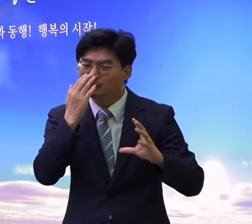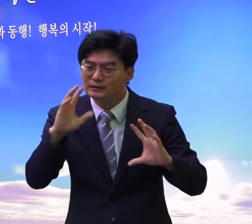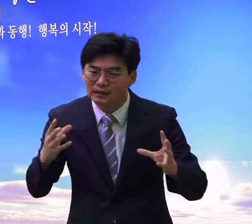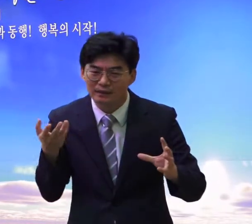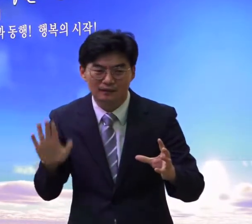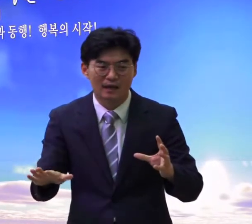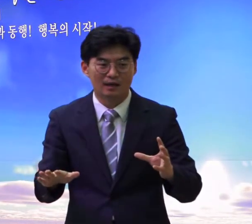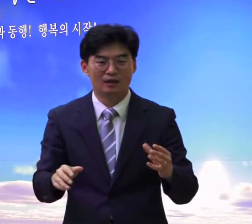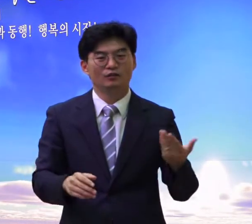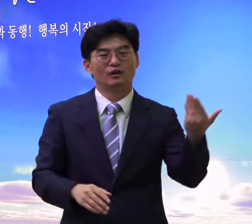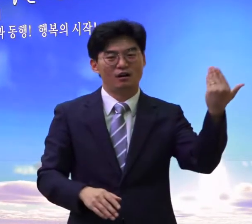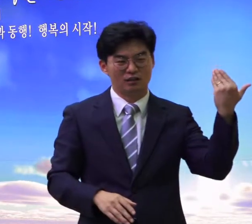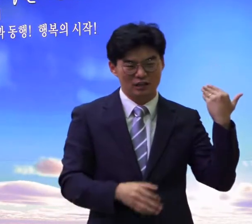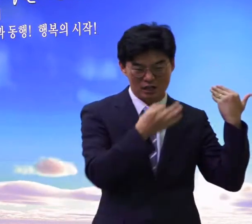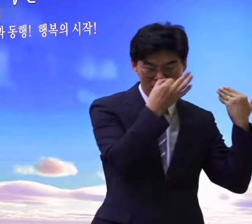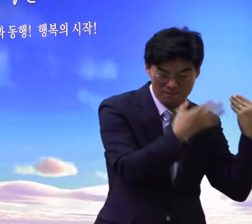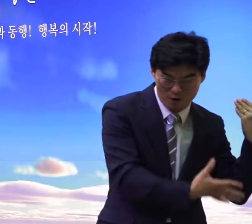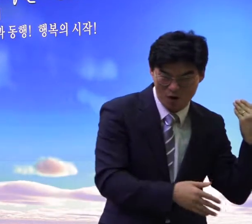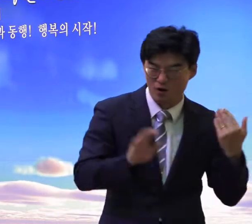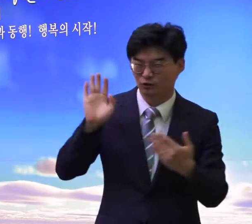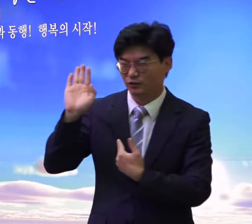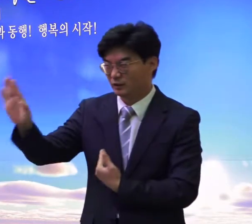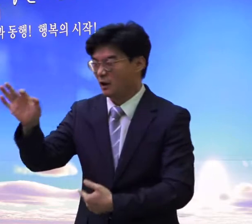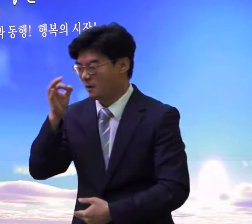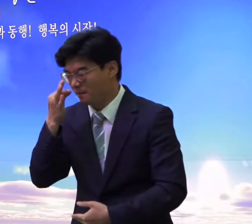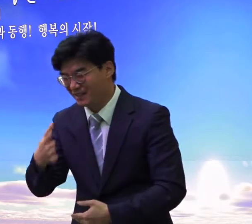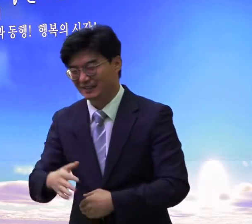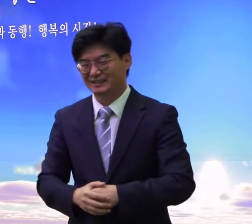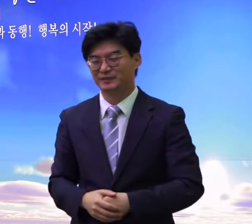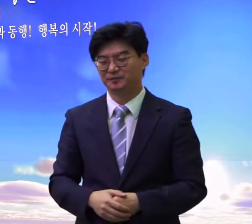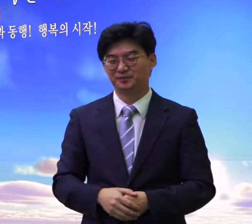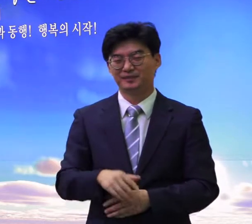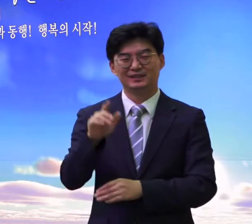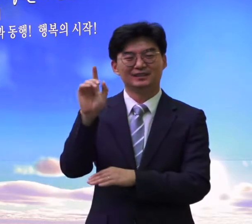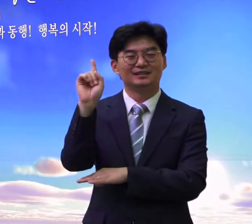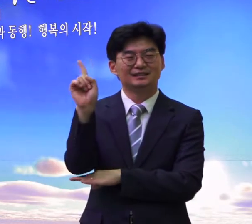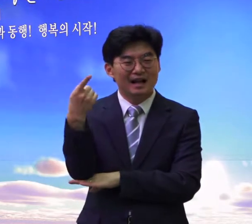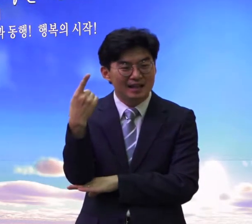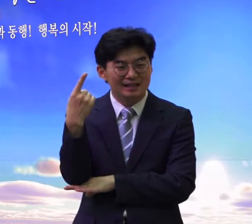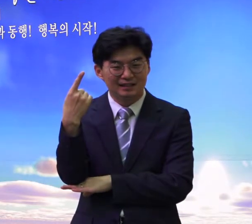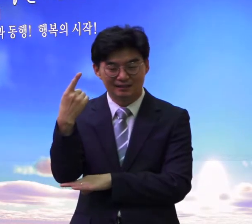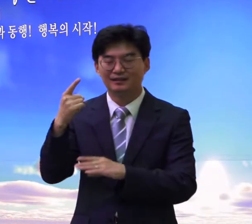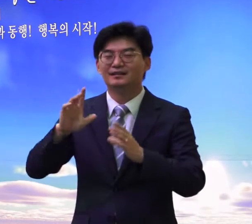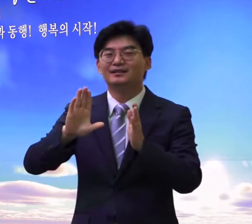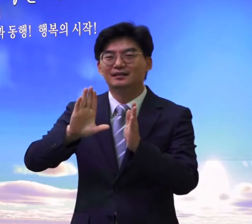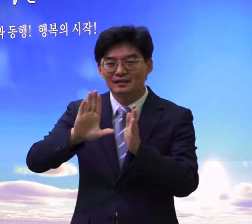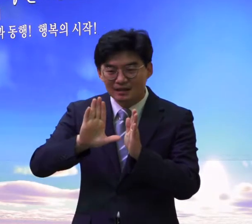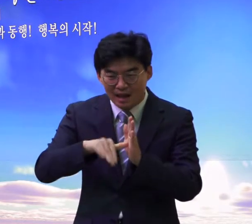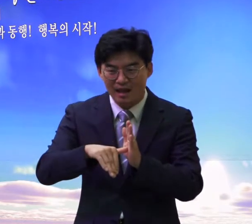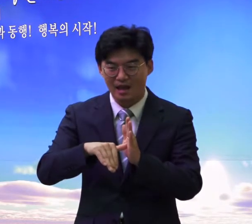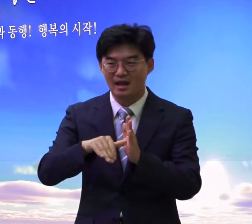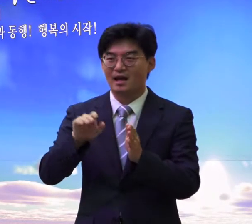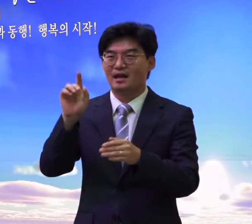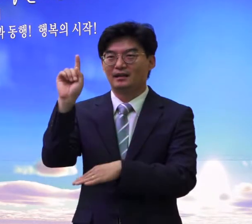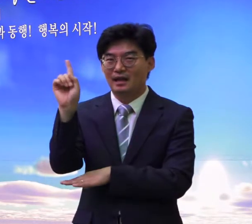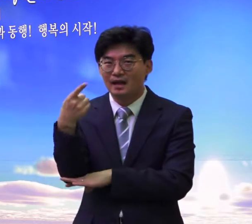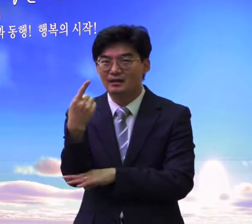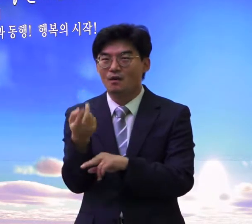그러나 이 최고의 순간까지 올라간 다윗을 기억하기 전에 그가 통과해야 했던,